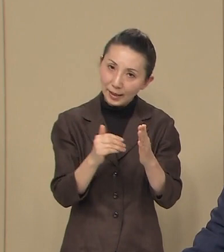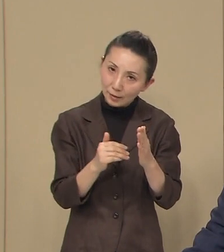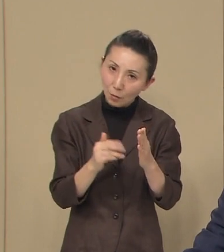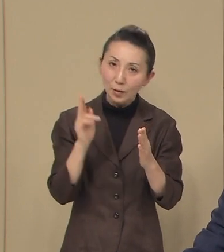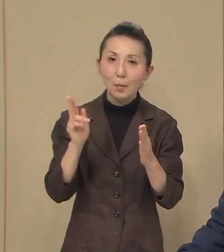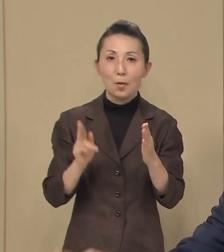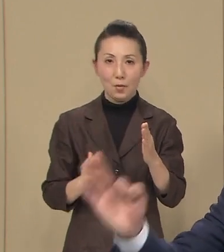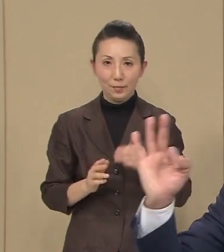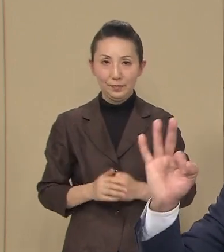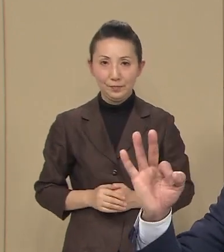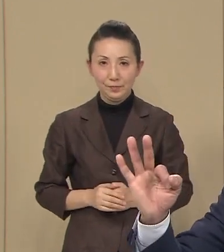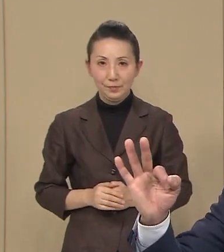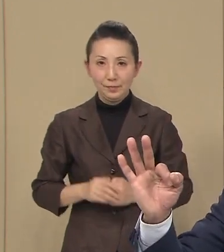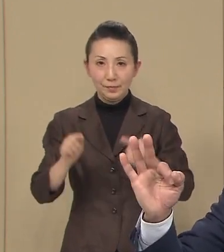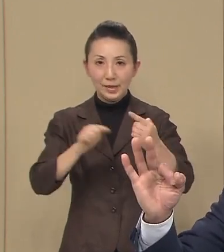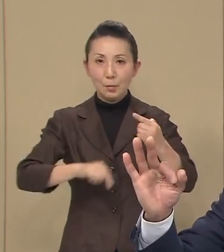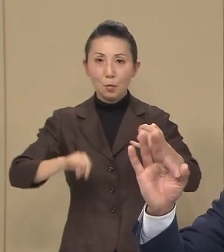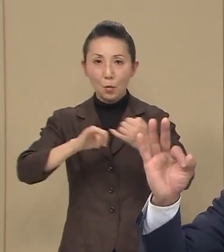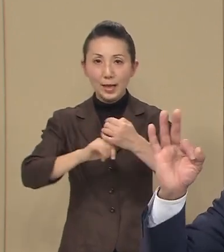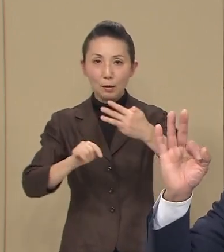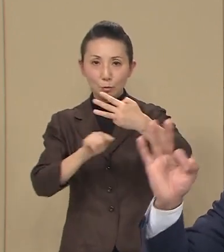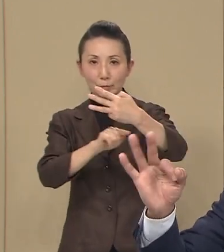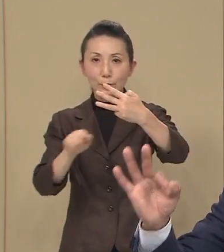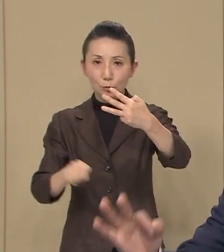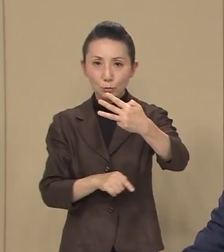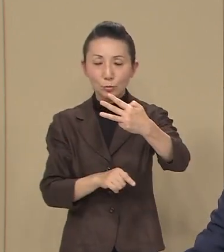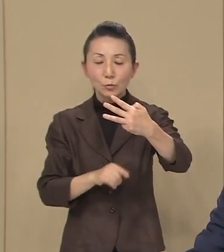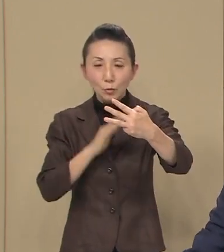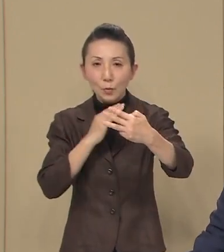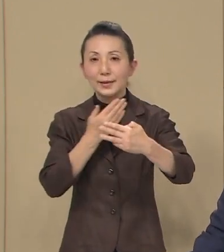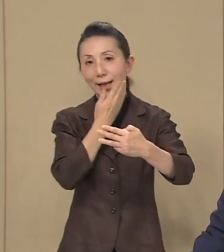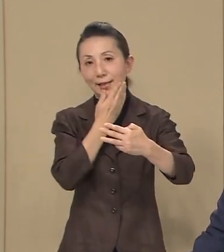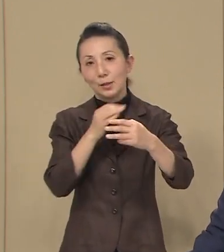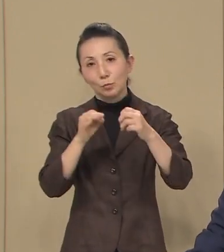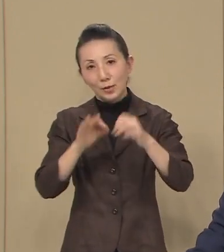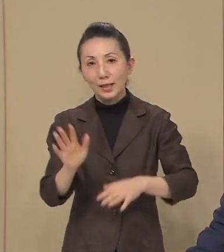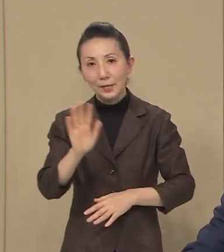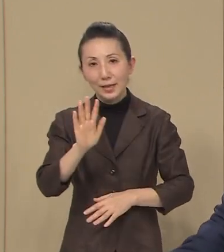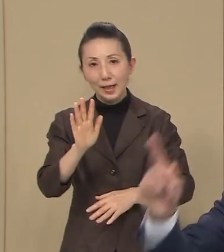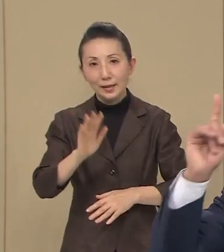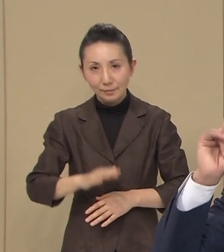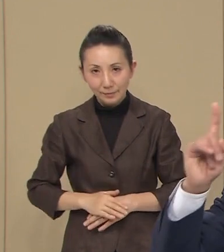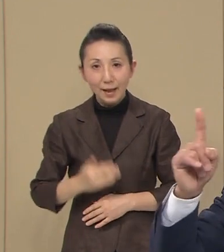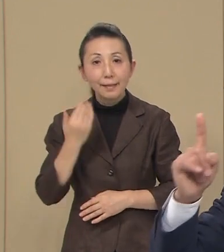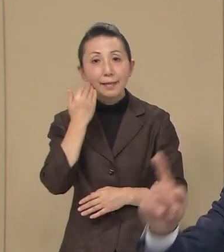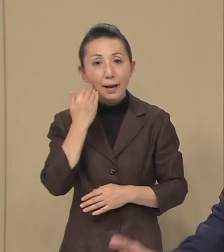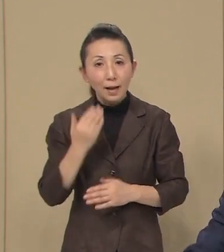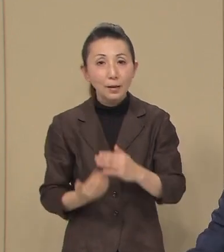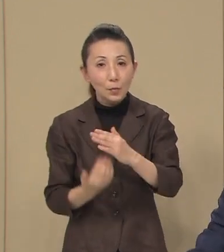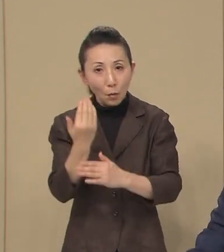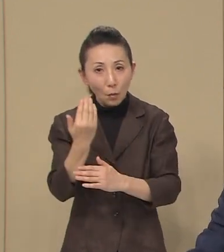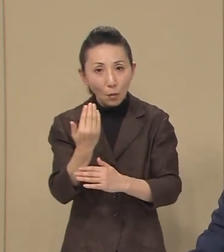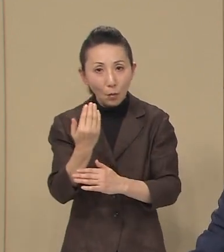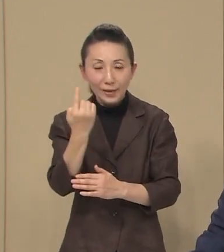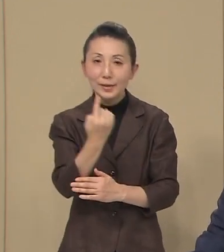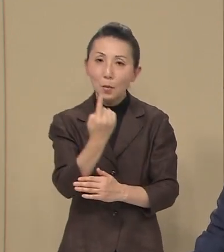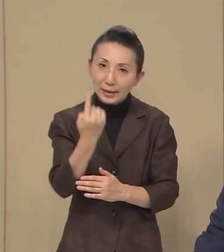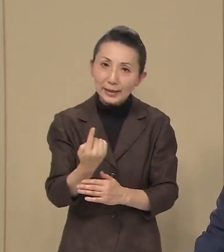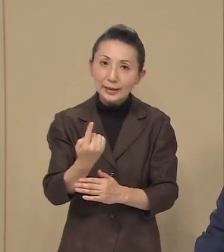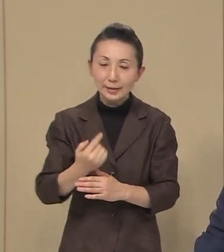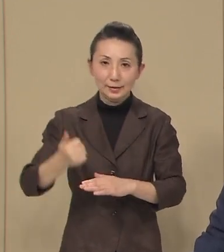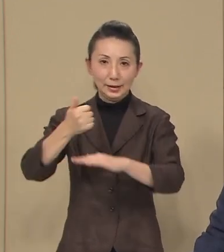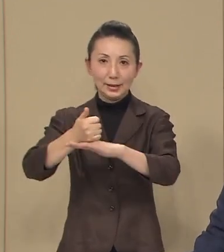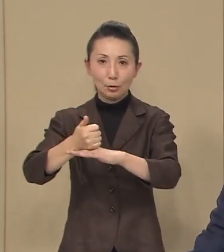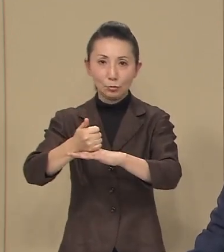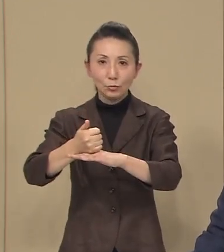けどこの3つの公約決して無駄なものでありませんどなたが知事になっても誰か1人しかなれないんです必ず